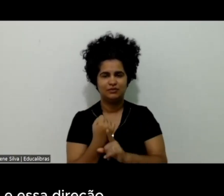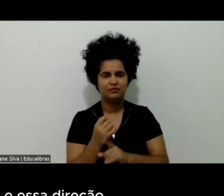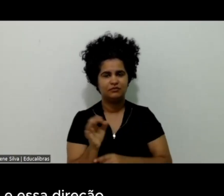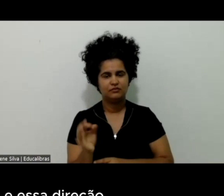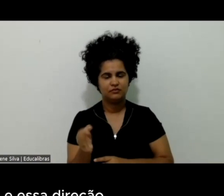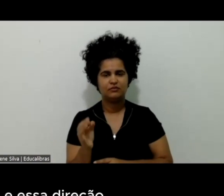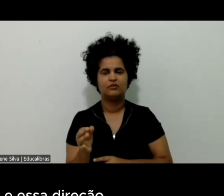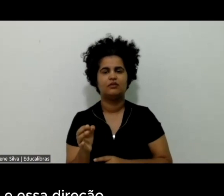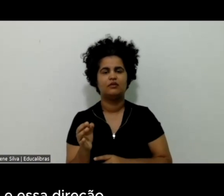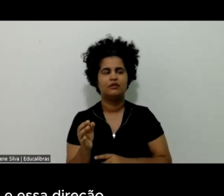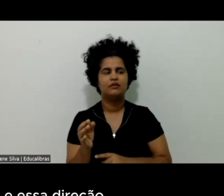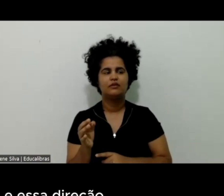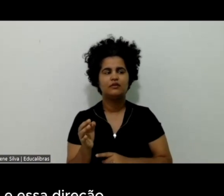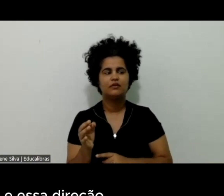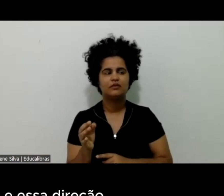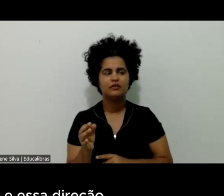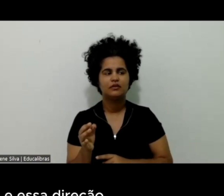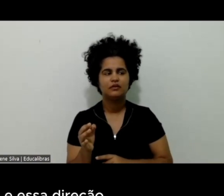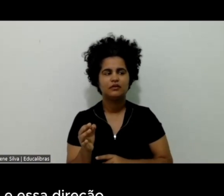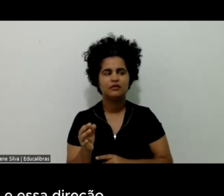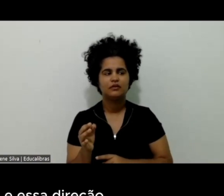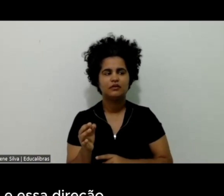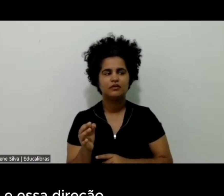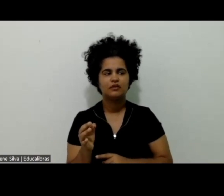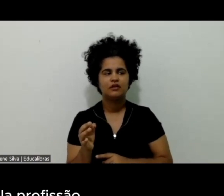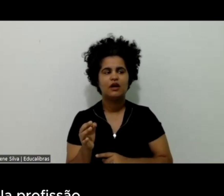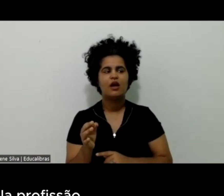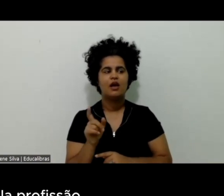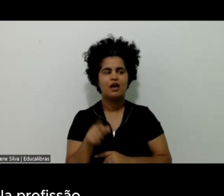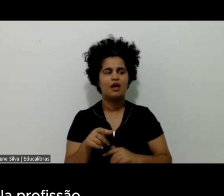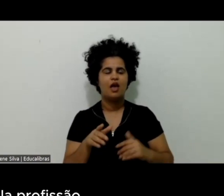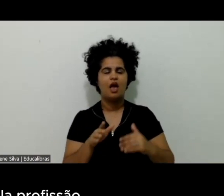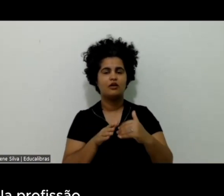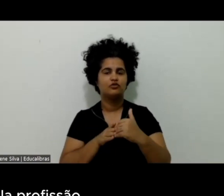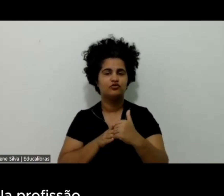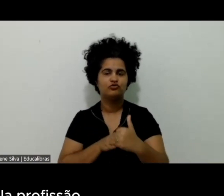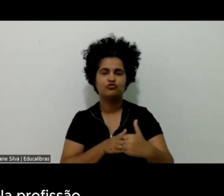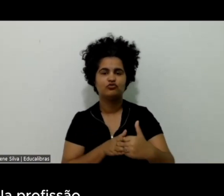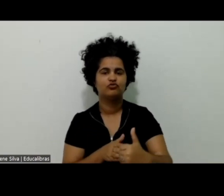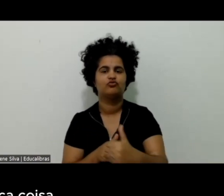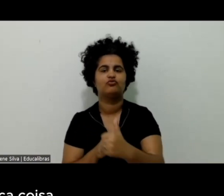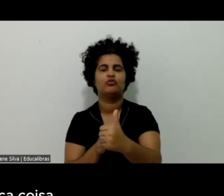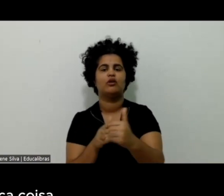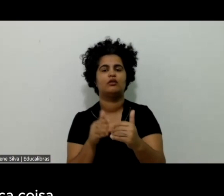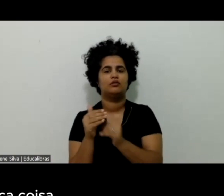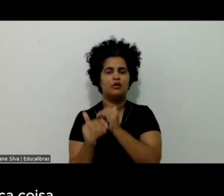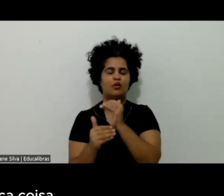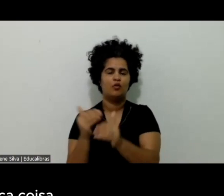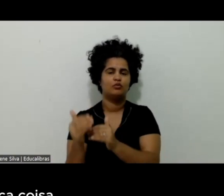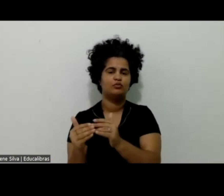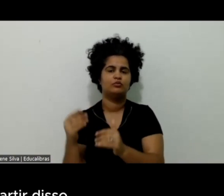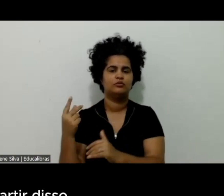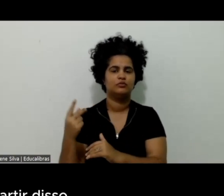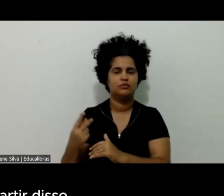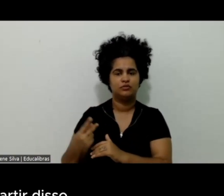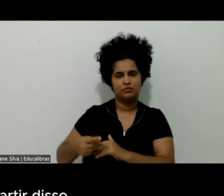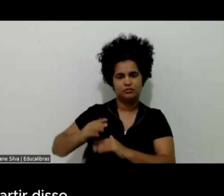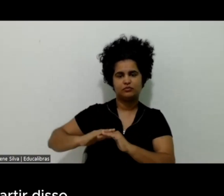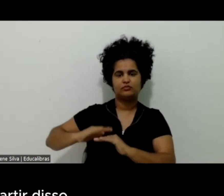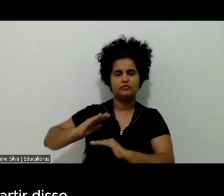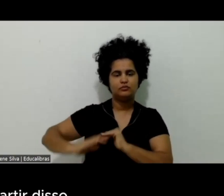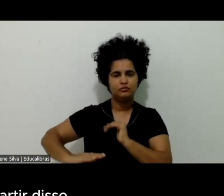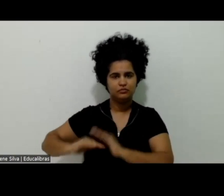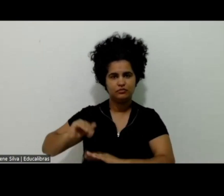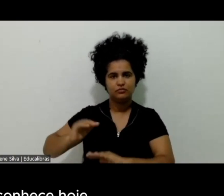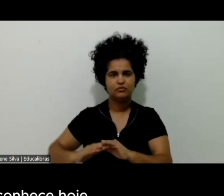virada e essa direção, né, construída pela profissão não é pouca coisa. É, inclusive, a